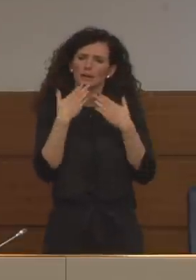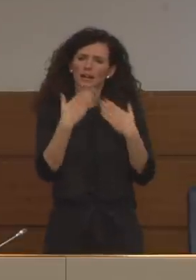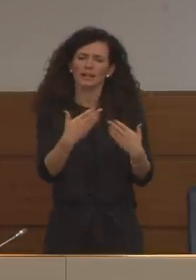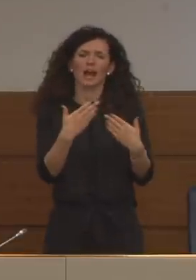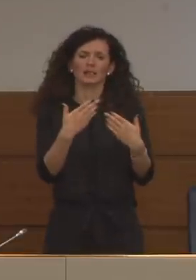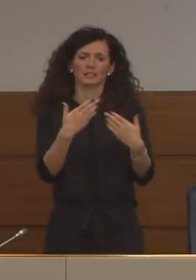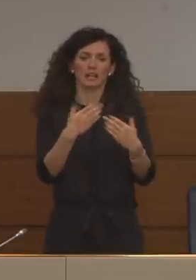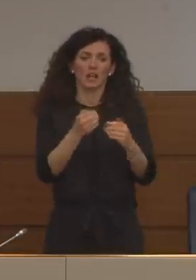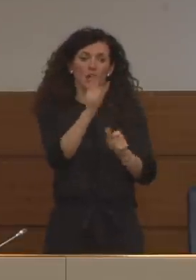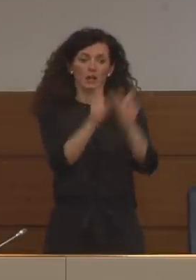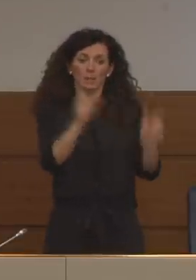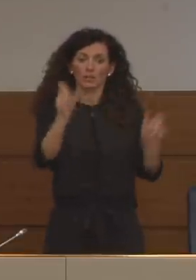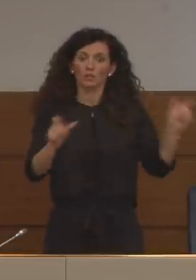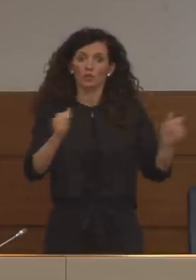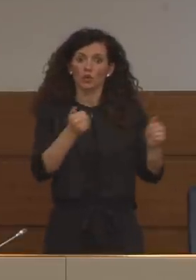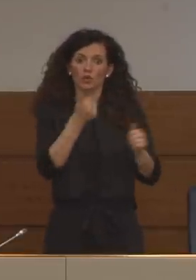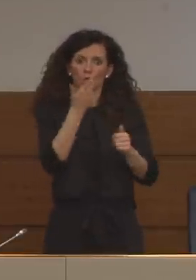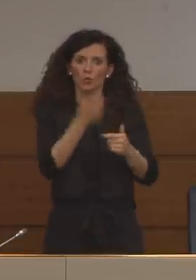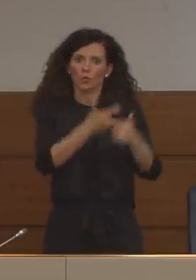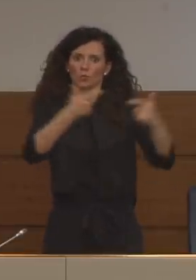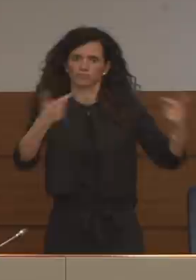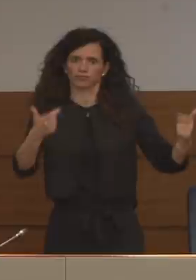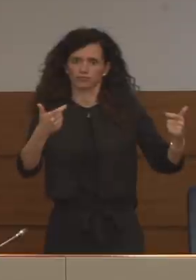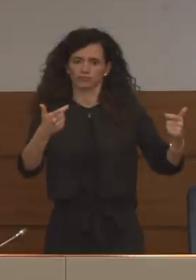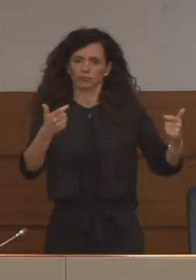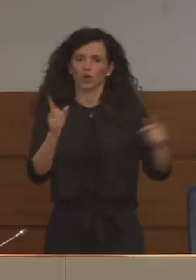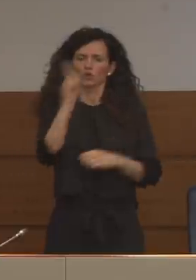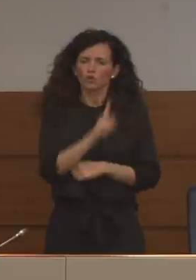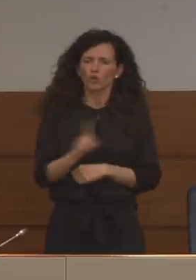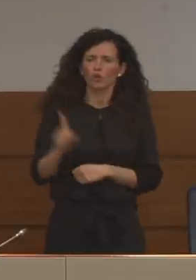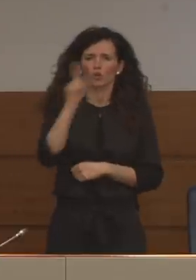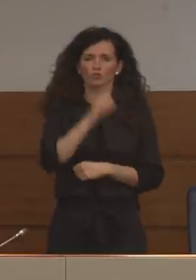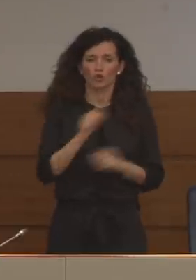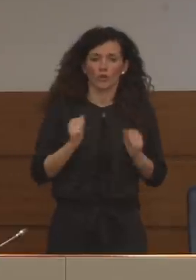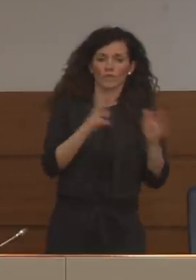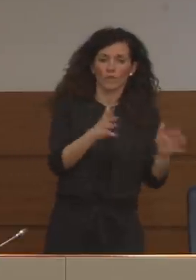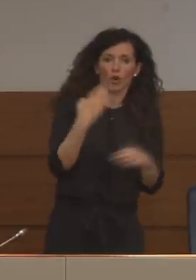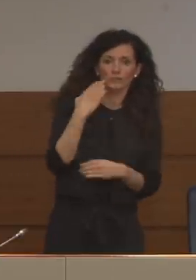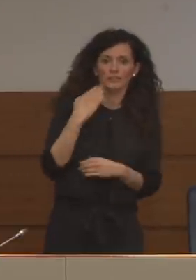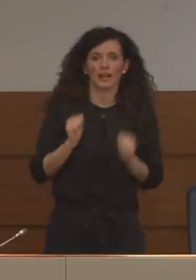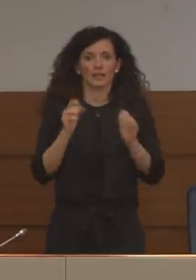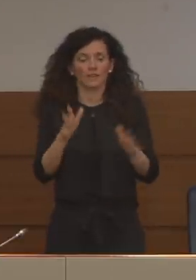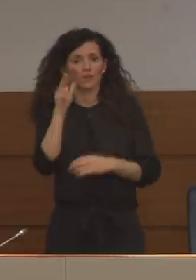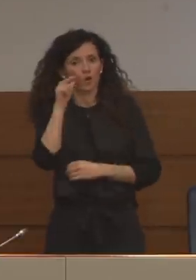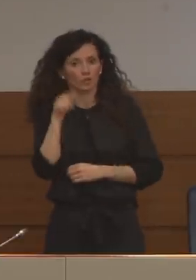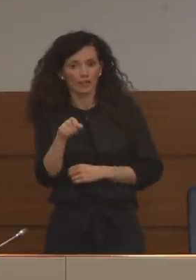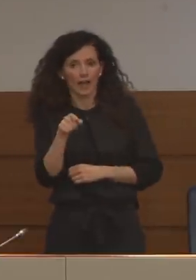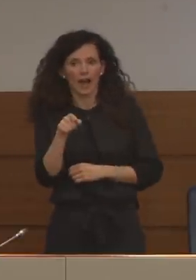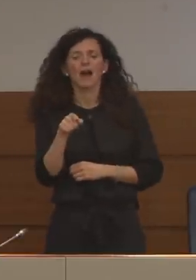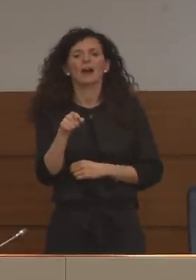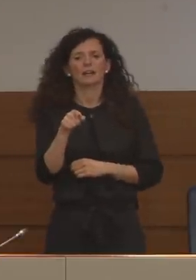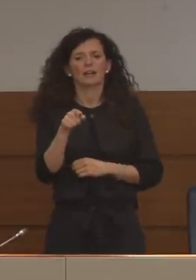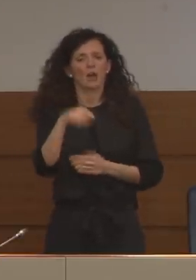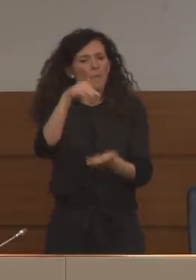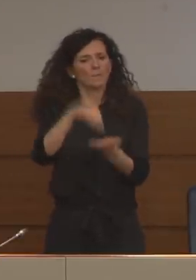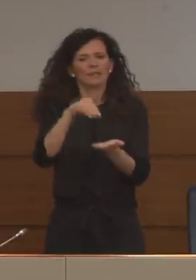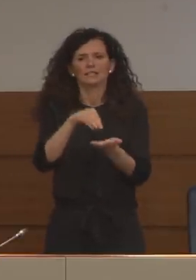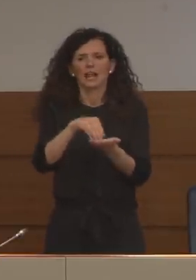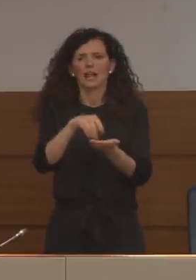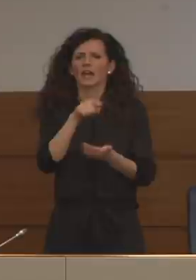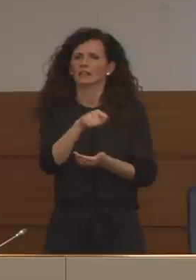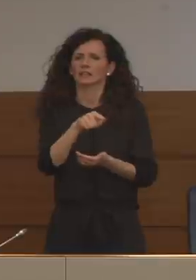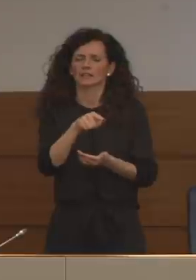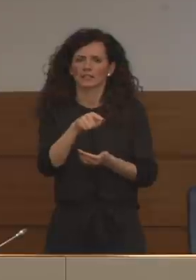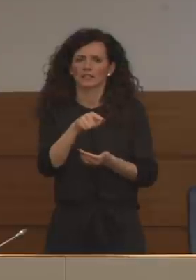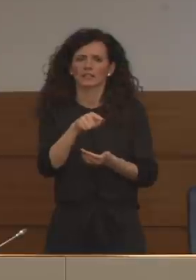cospicua quasi giorno per giorno il numero dei nostri volontari delle nostre volontarie impiegate nelle attività